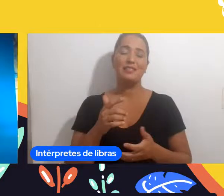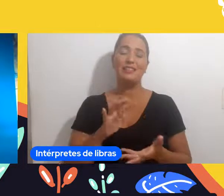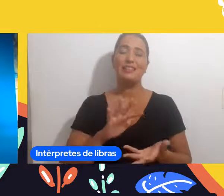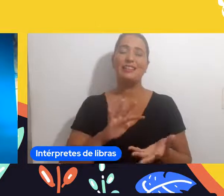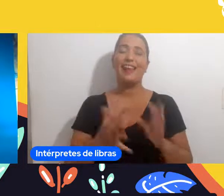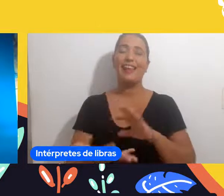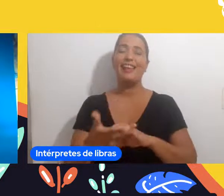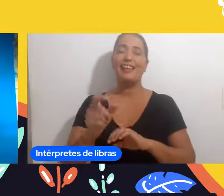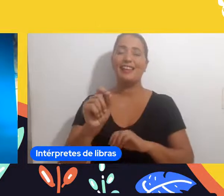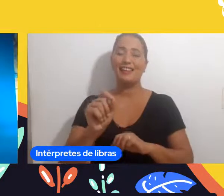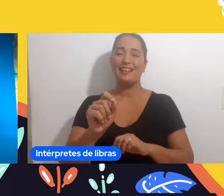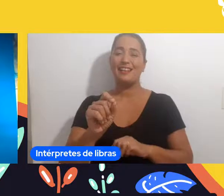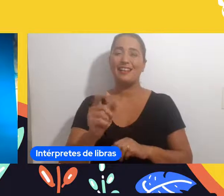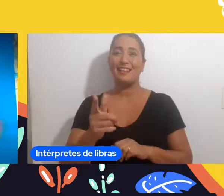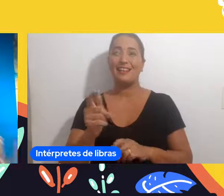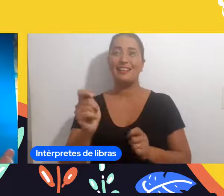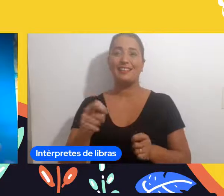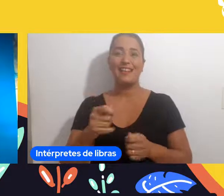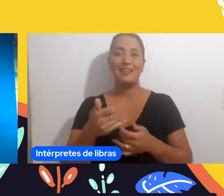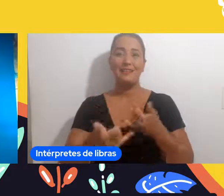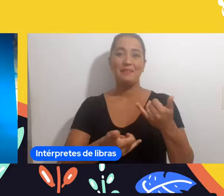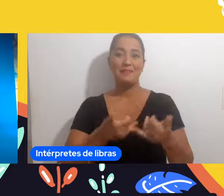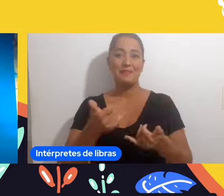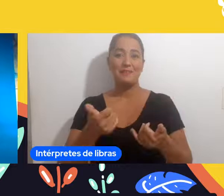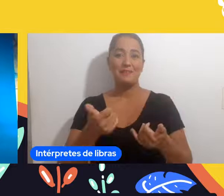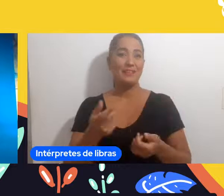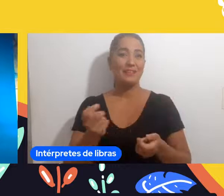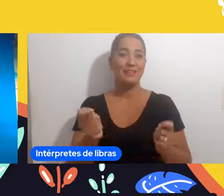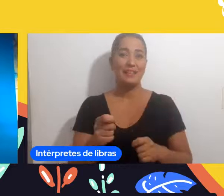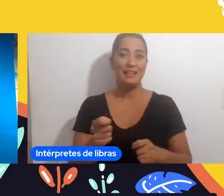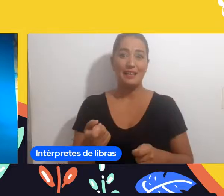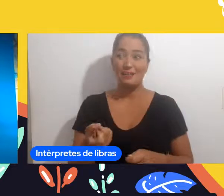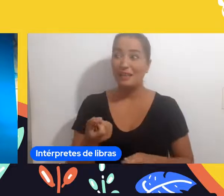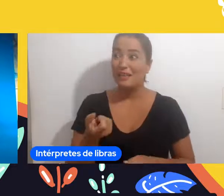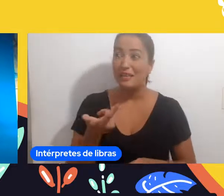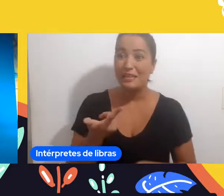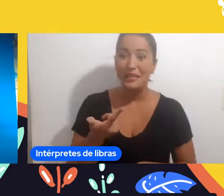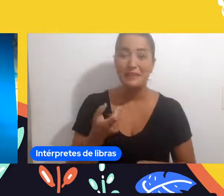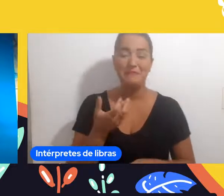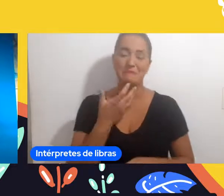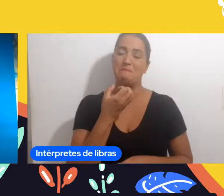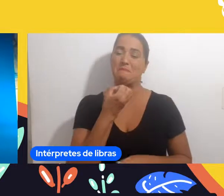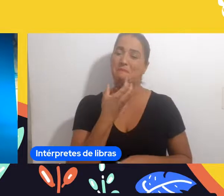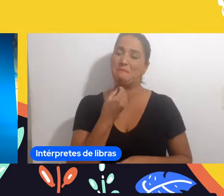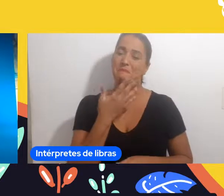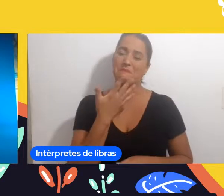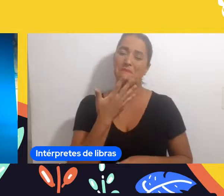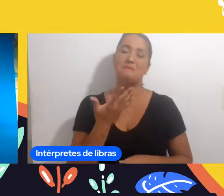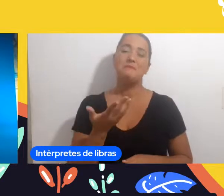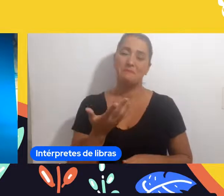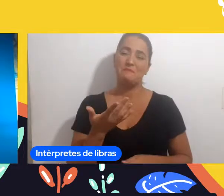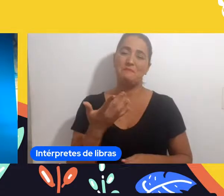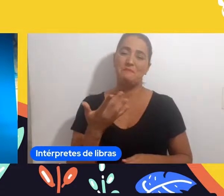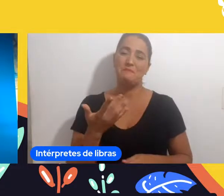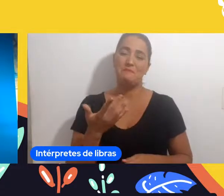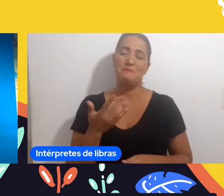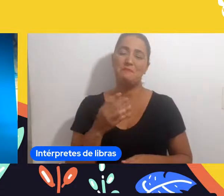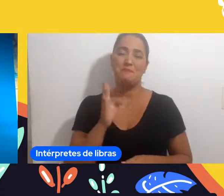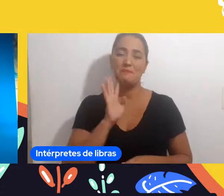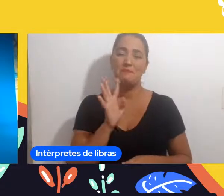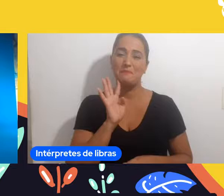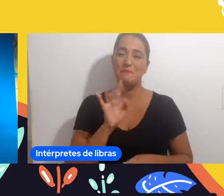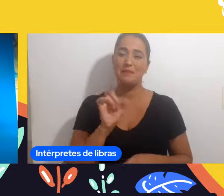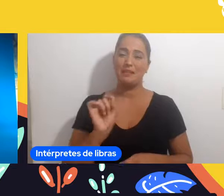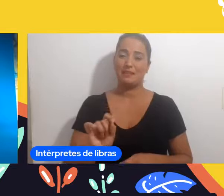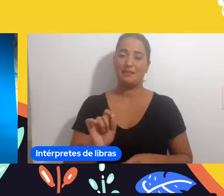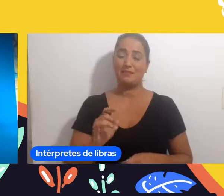meu Deus, isso pode ser um brinquedo incrível. E isso tem sido muito gostoso. Mas os adultos, eles